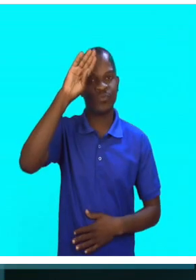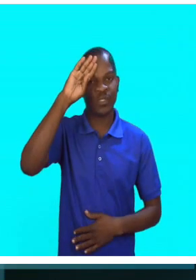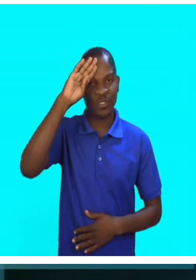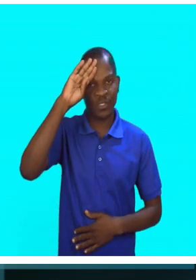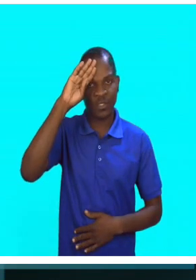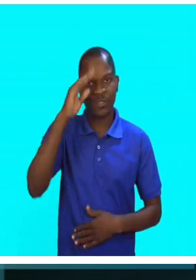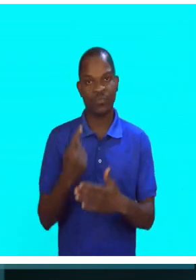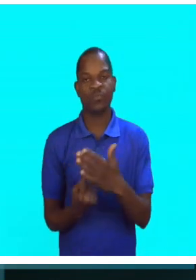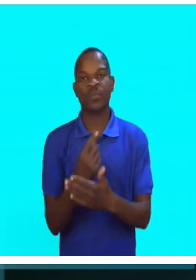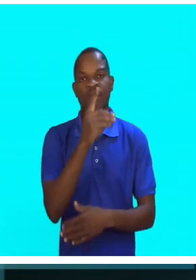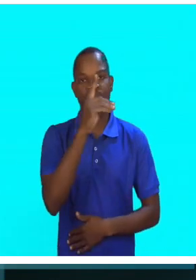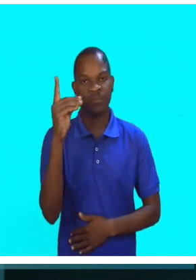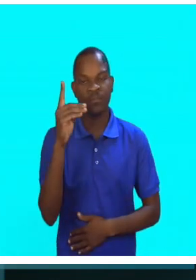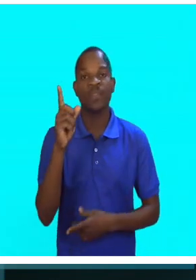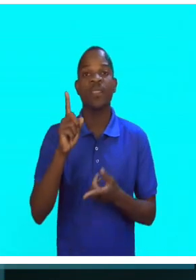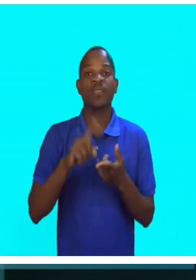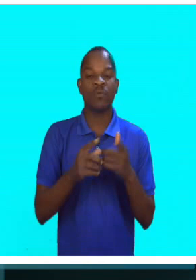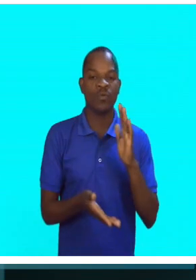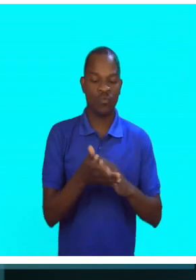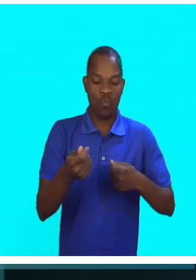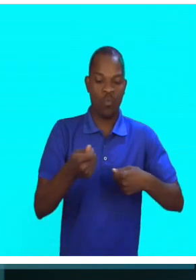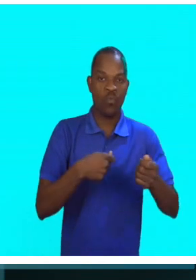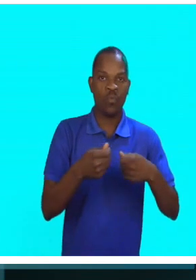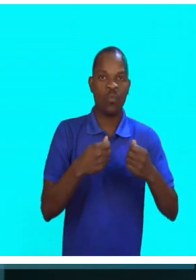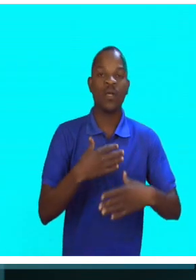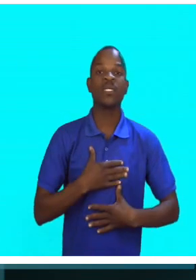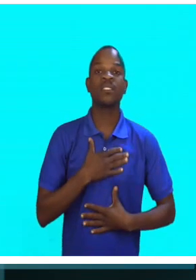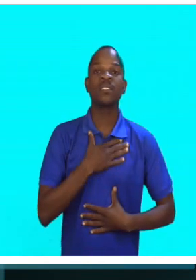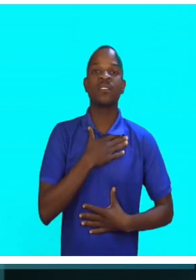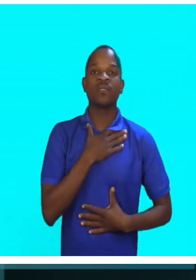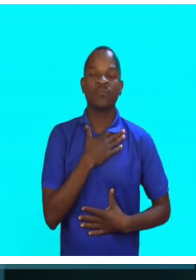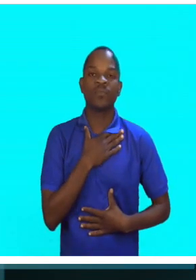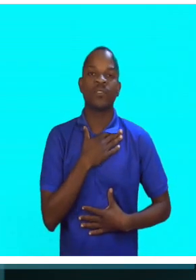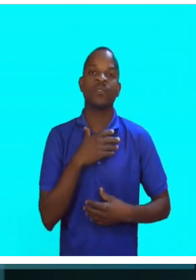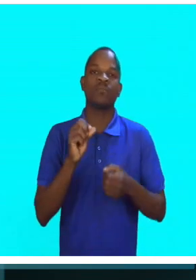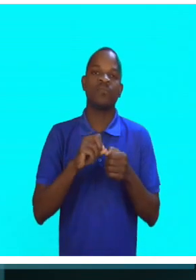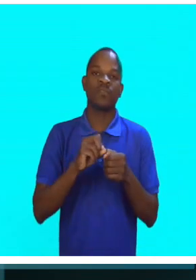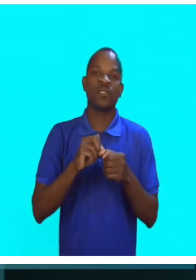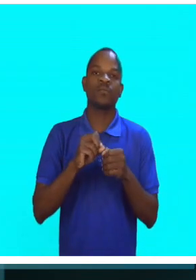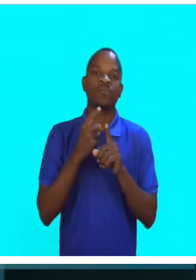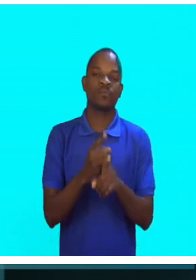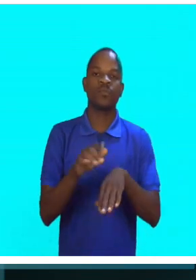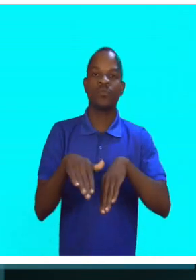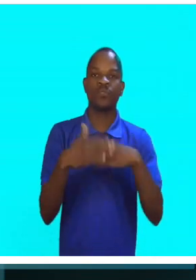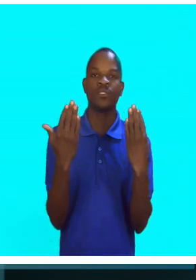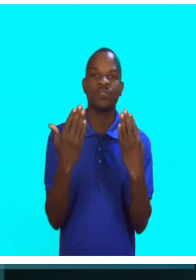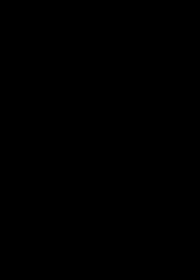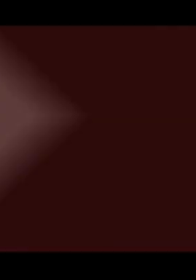raras. A cooperativa está a vender camisetes alusivas ao evento.